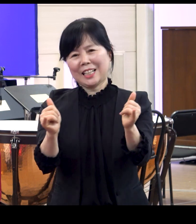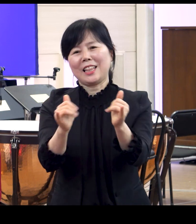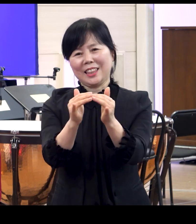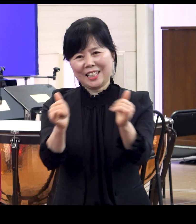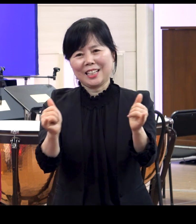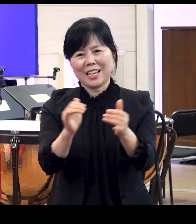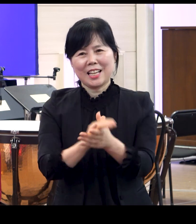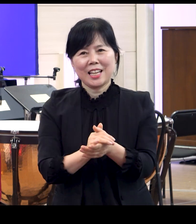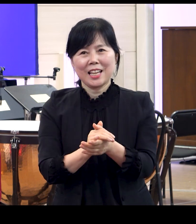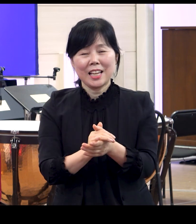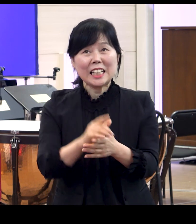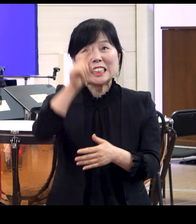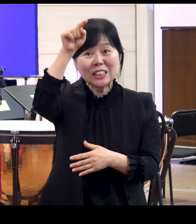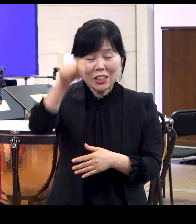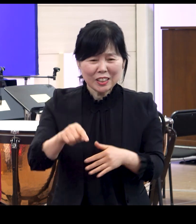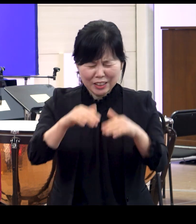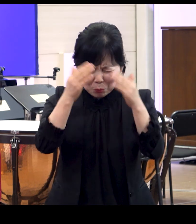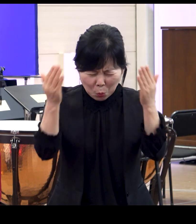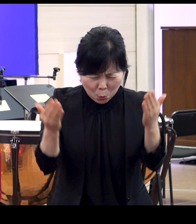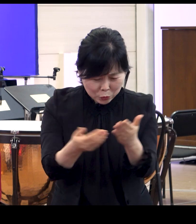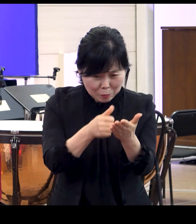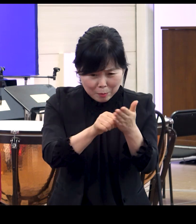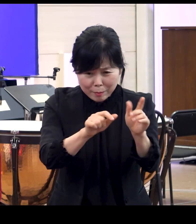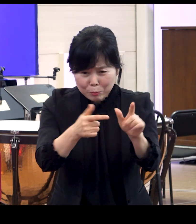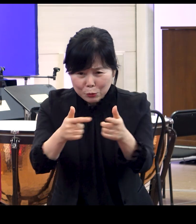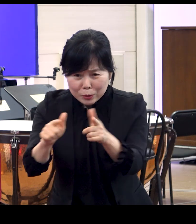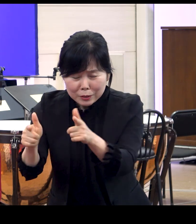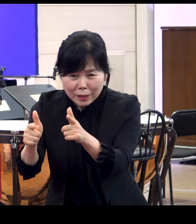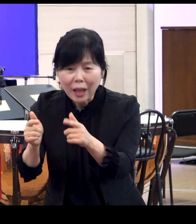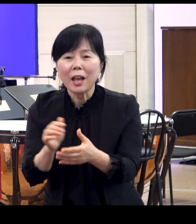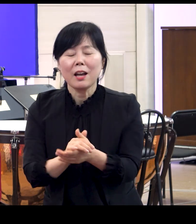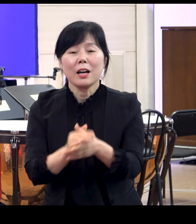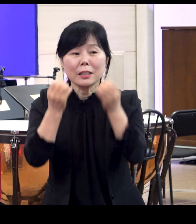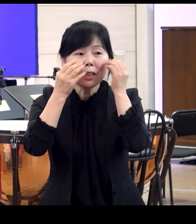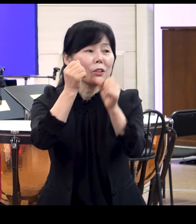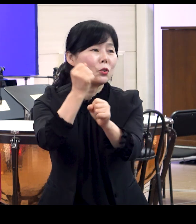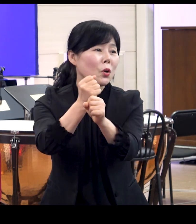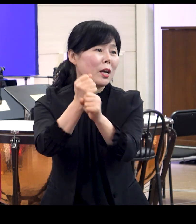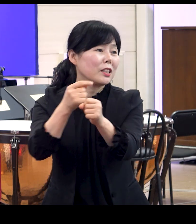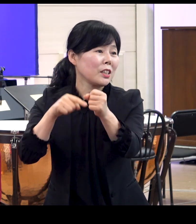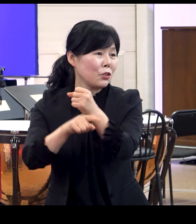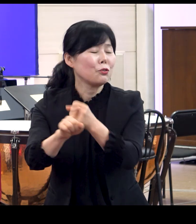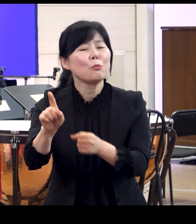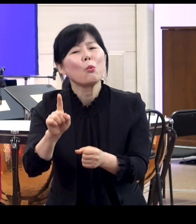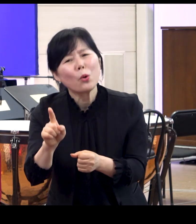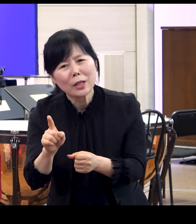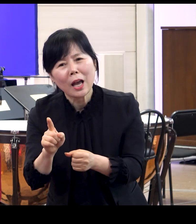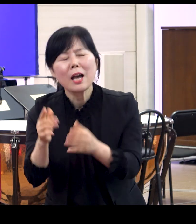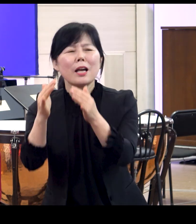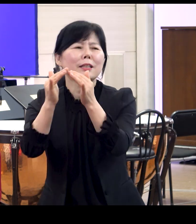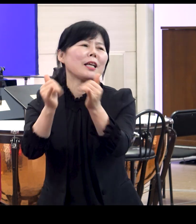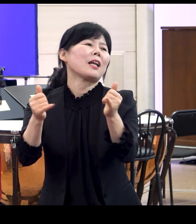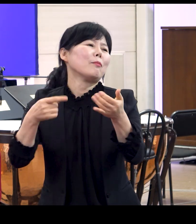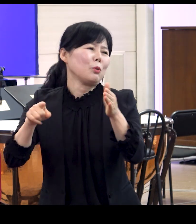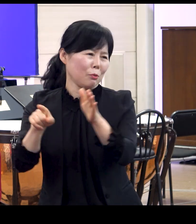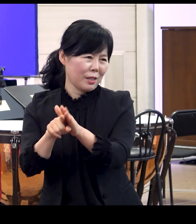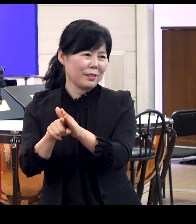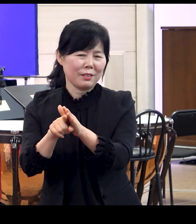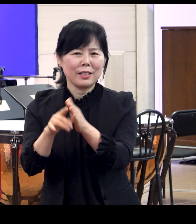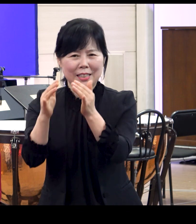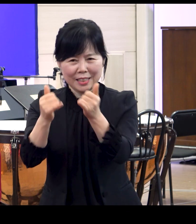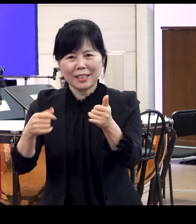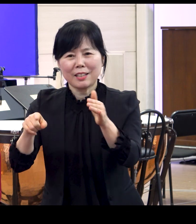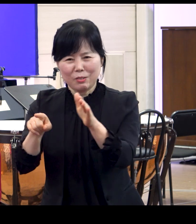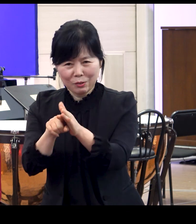인간이 이 모든 창조의 목적이고 이유고 핵심이에요. 그래서 하나님은 그 인간 창조